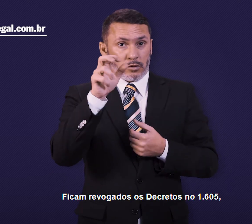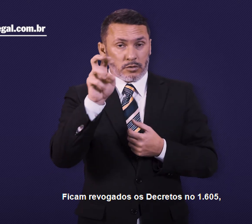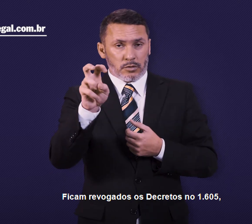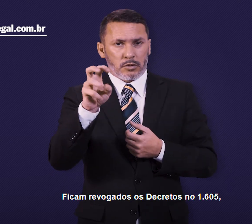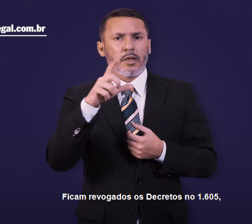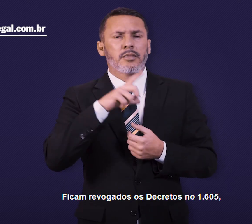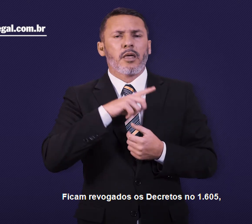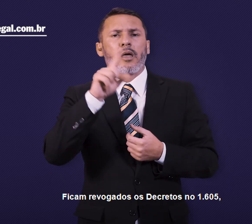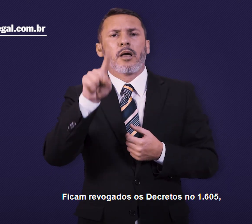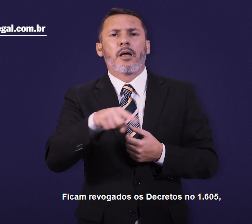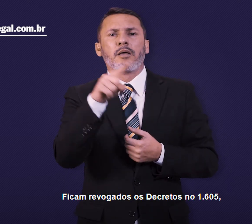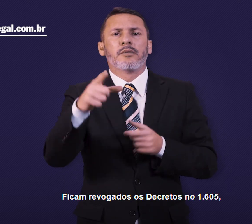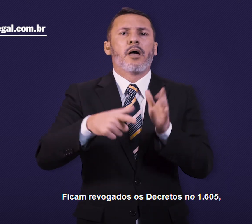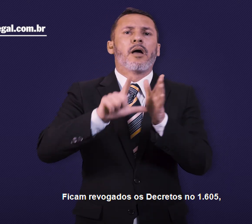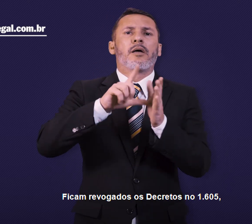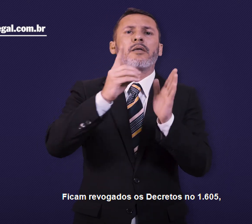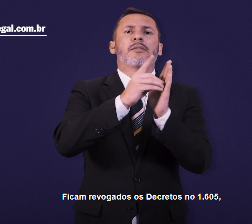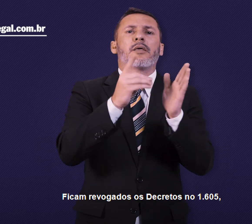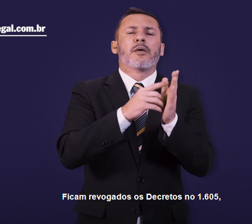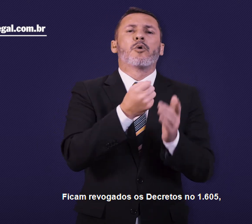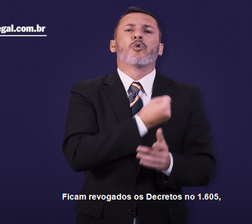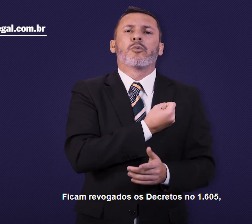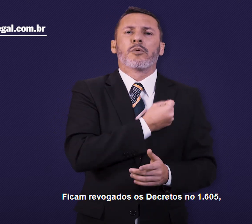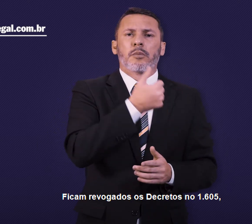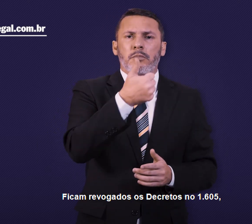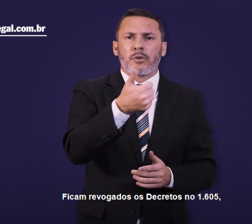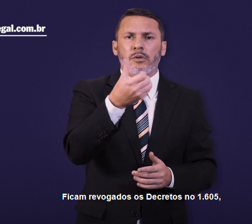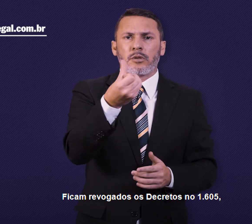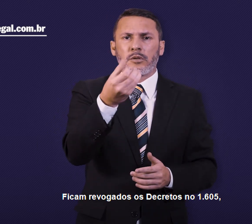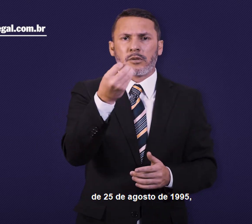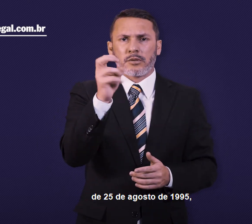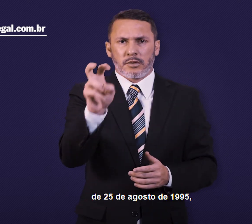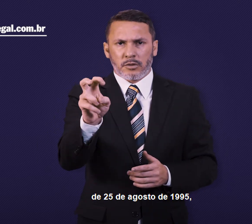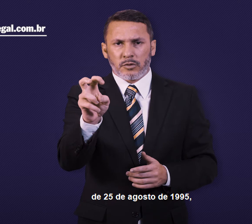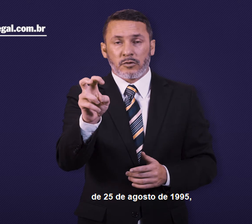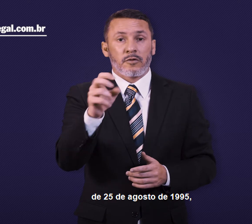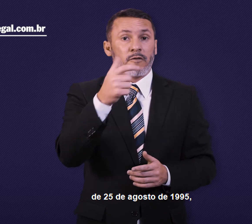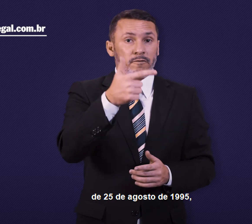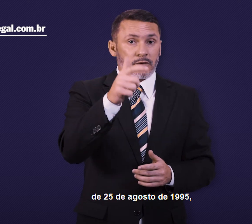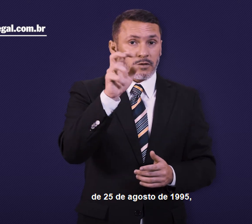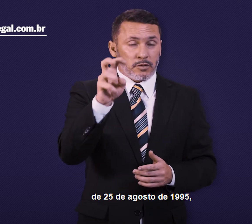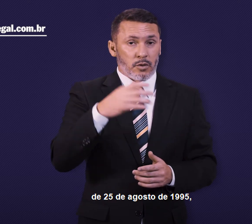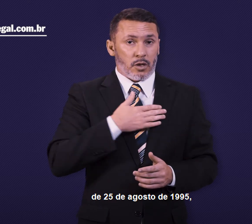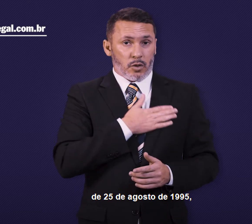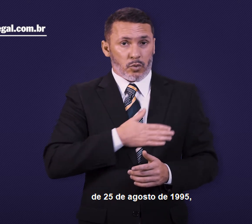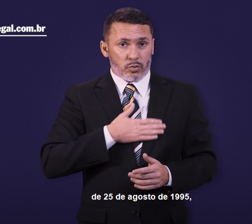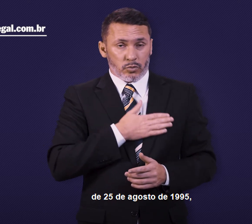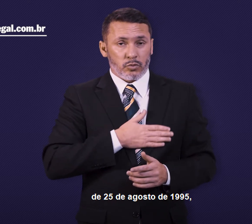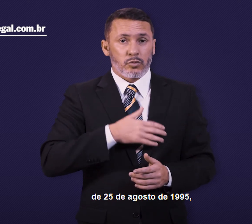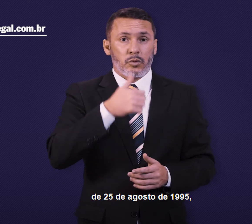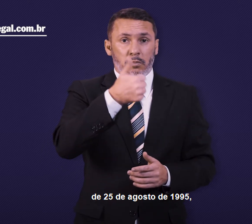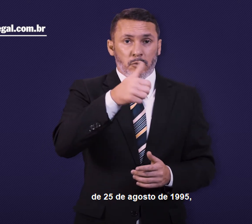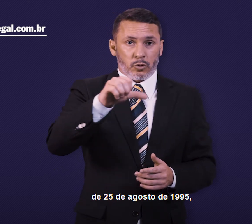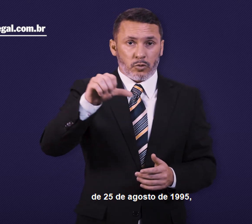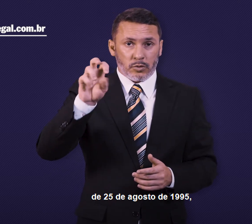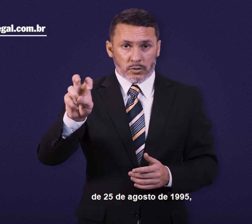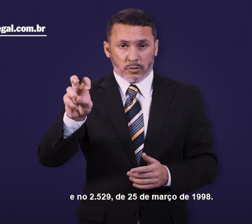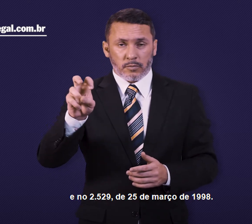Ficam revogados os decretos número 1605, de 25 de agosto de 1995, e